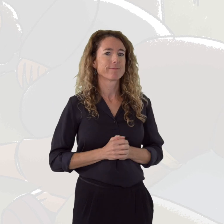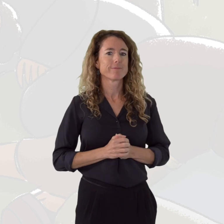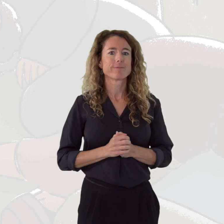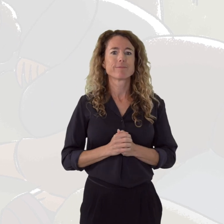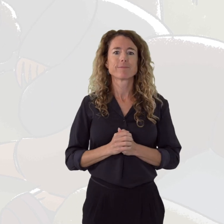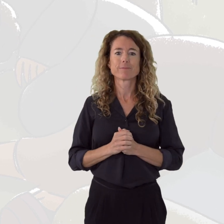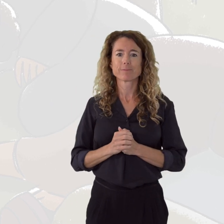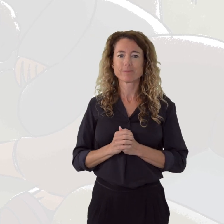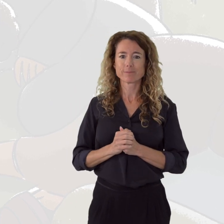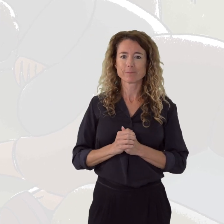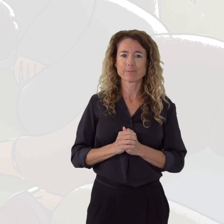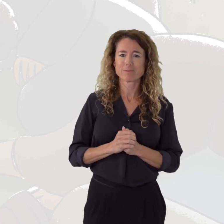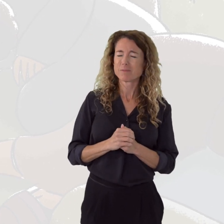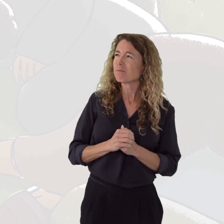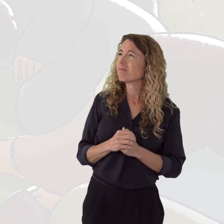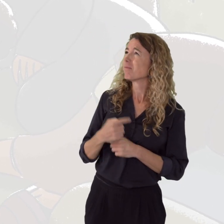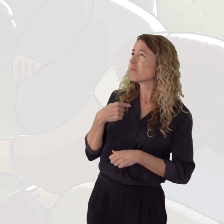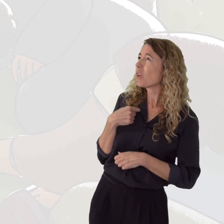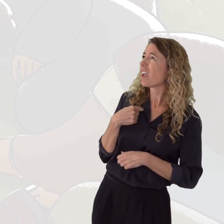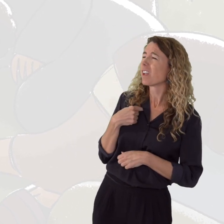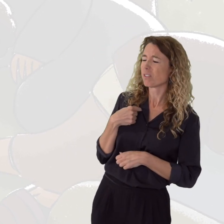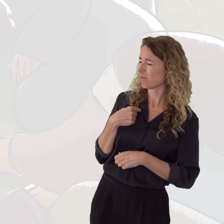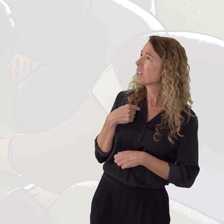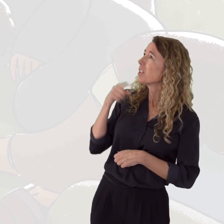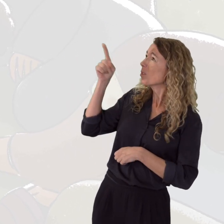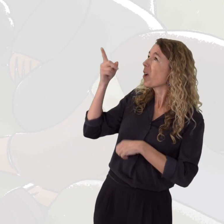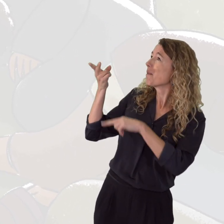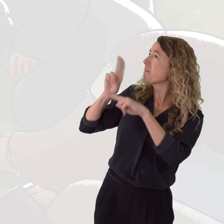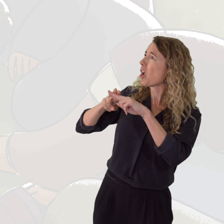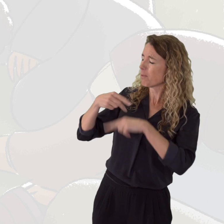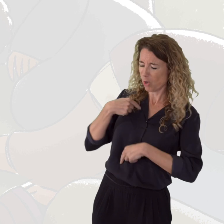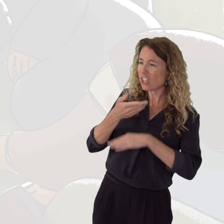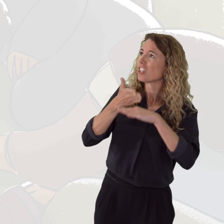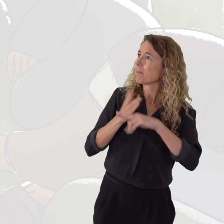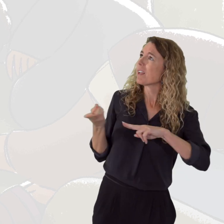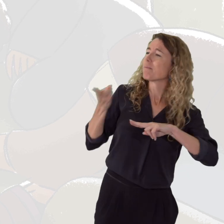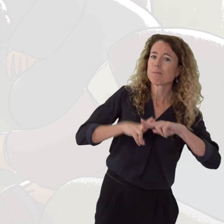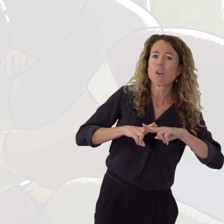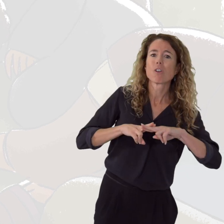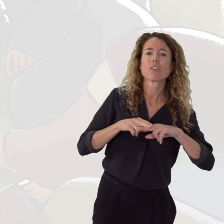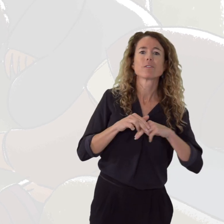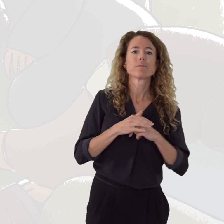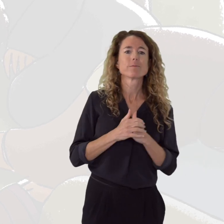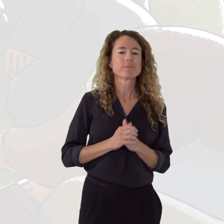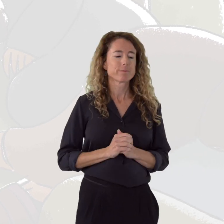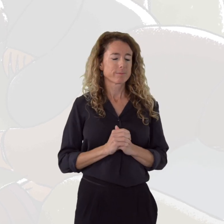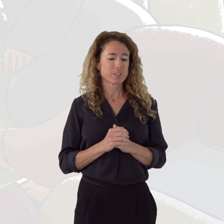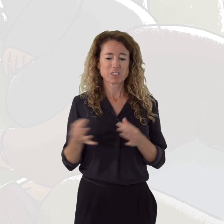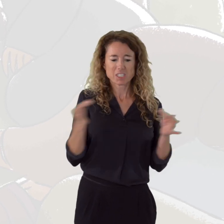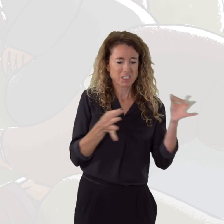tu ne me connais pas. » Mais Pierre insiste : « Même si je dois mourir avec toi, je ne dirai jamais que je ne te connais